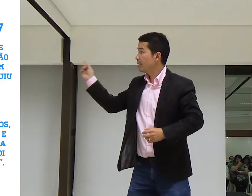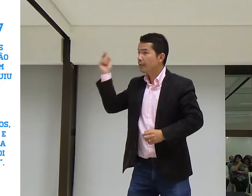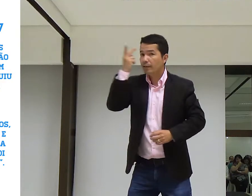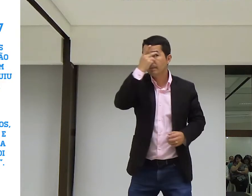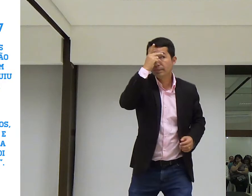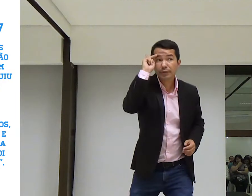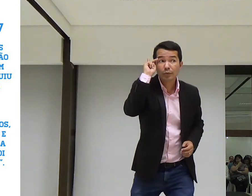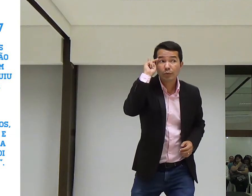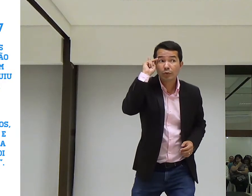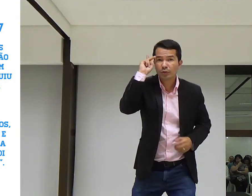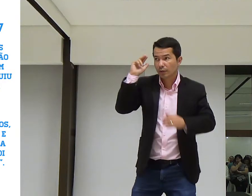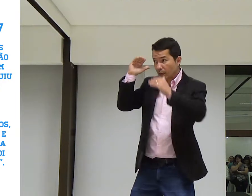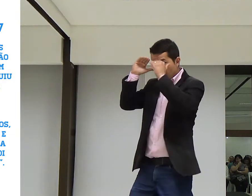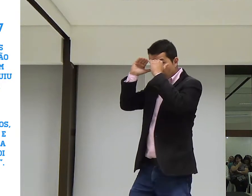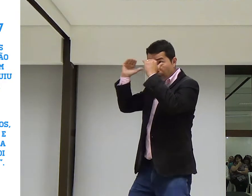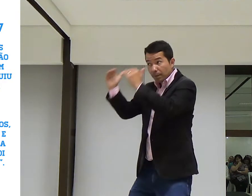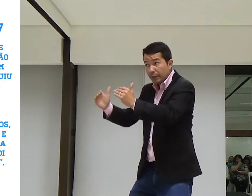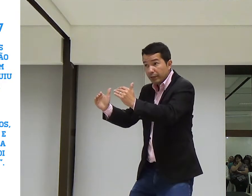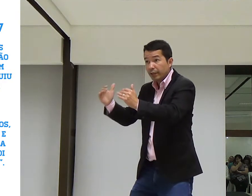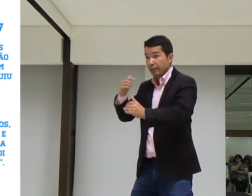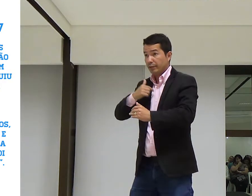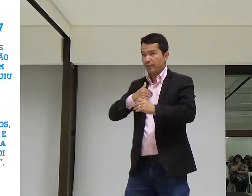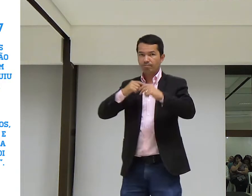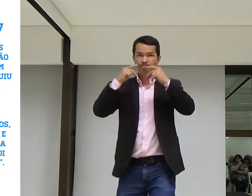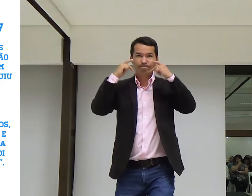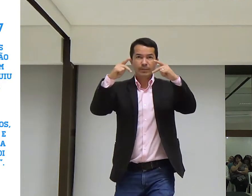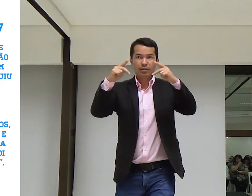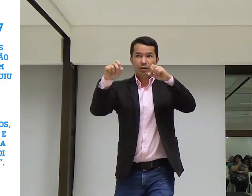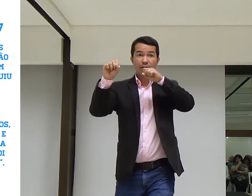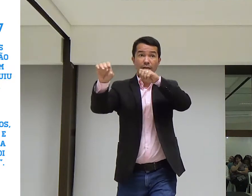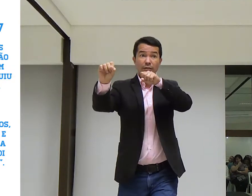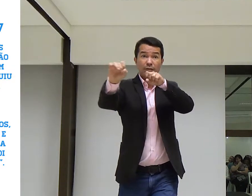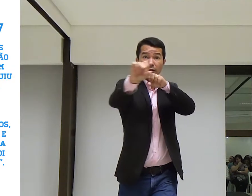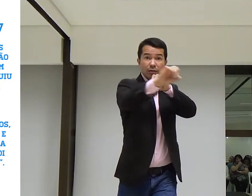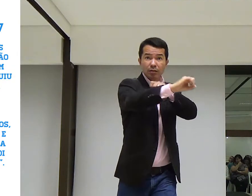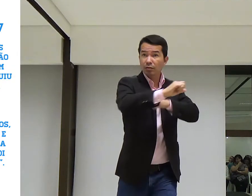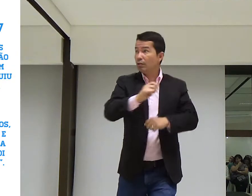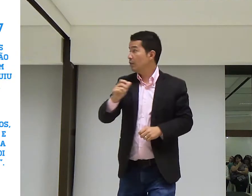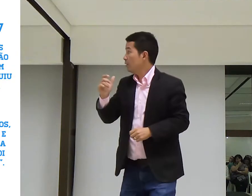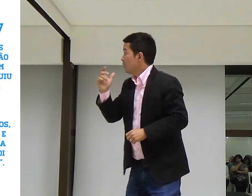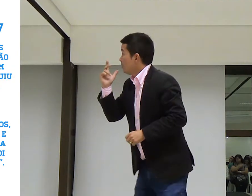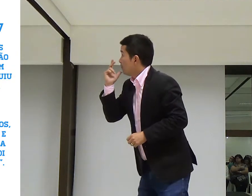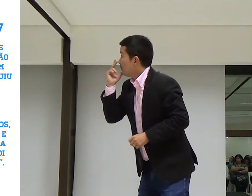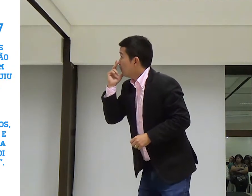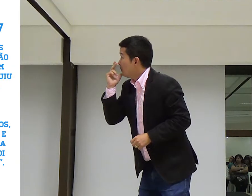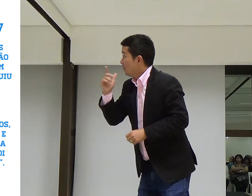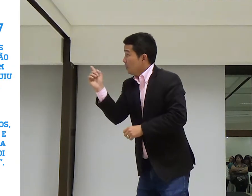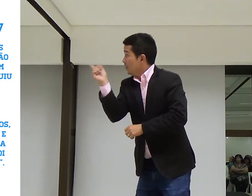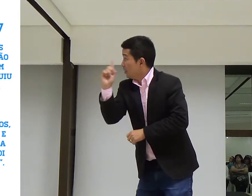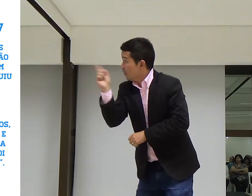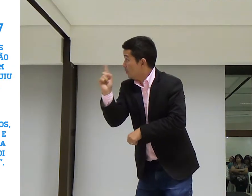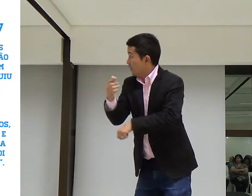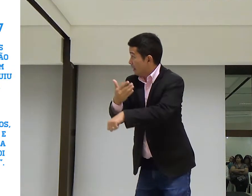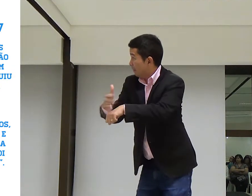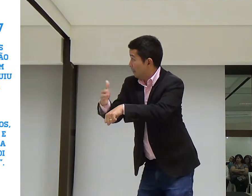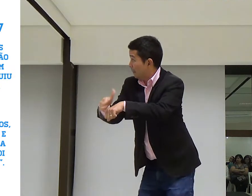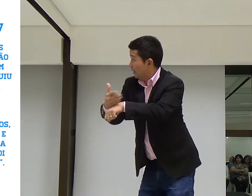quem ouve estas minhas palavras e não as pratica é